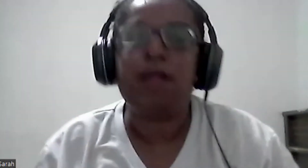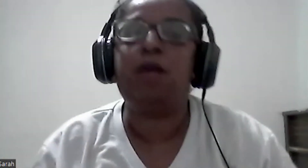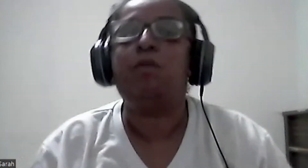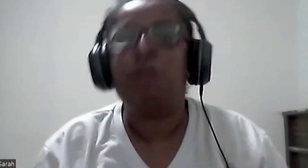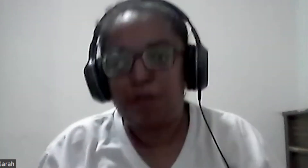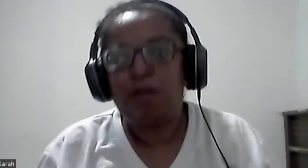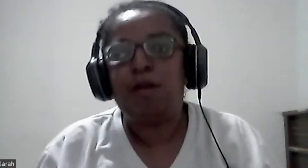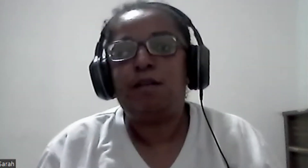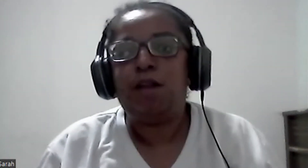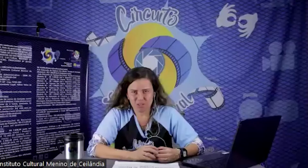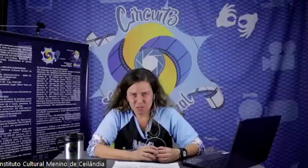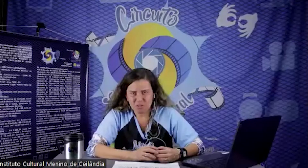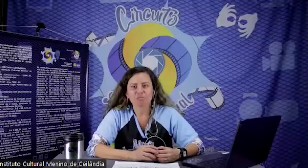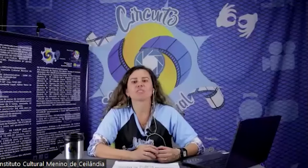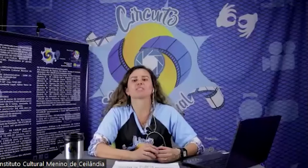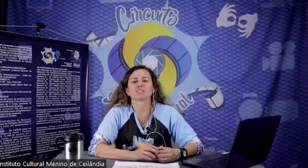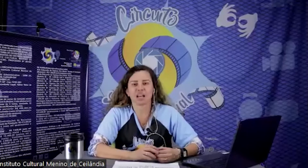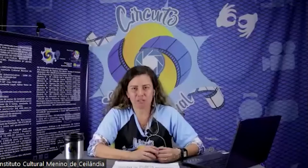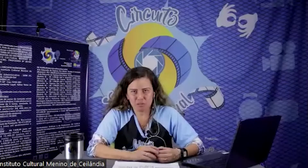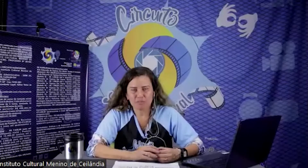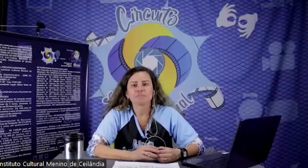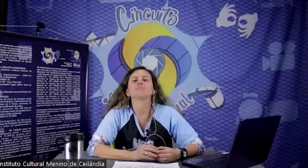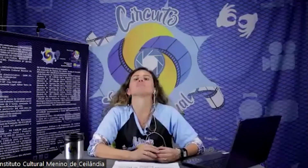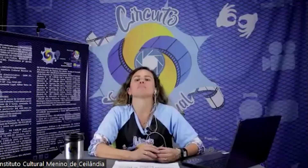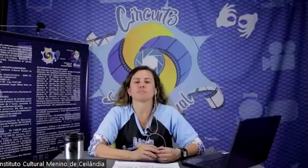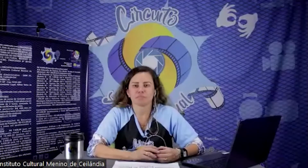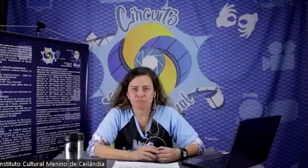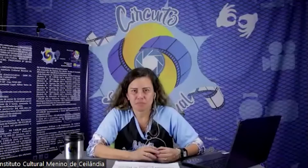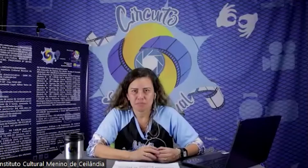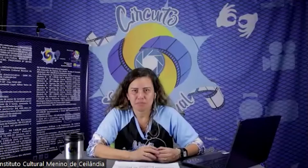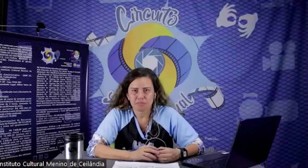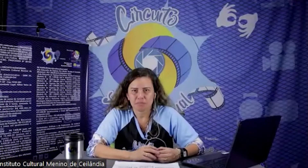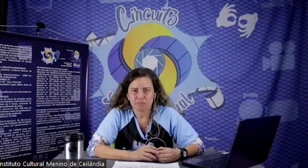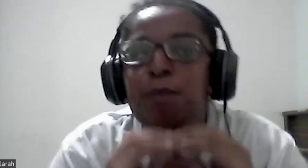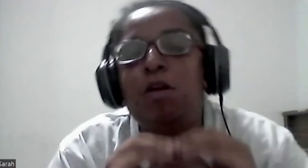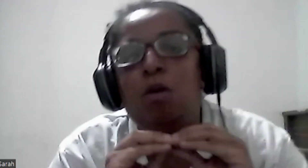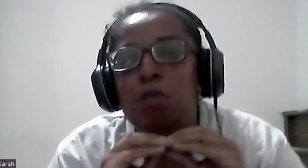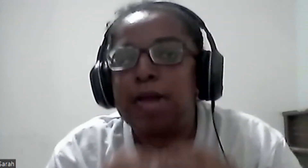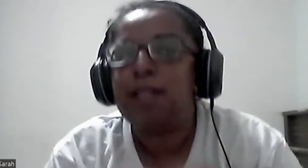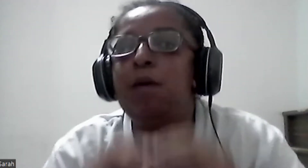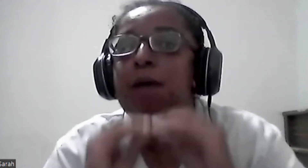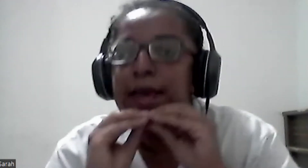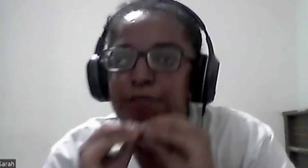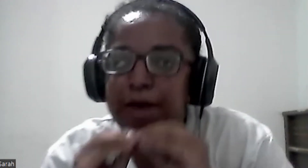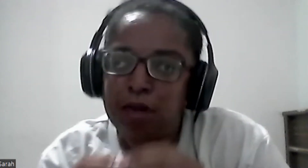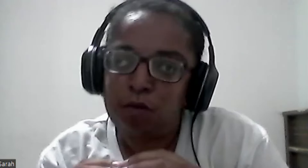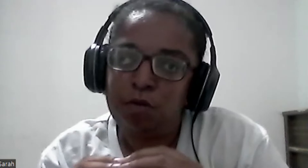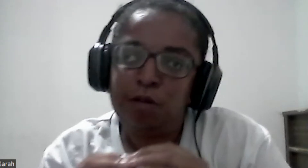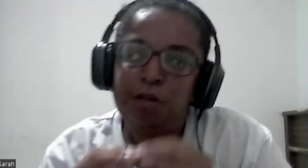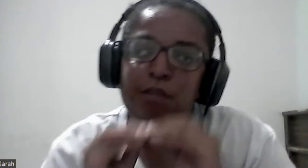comunicação. Exato. Olha, eu digo uma coisa, qualquer tipo de comunicação é válido, só